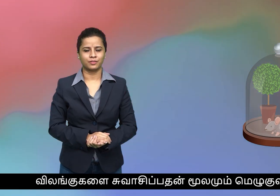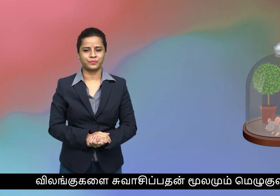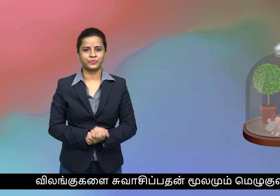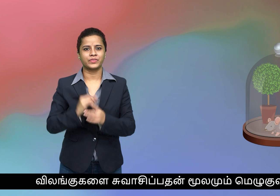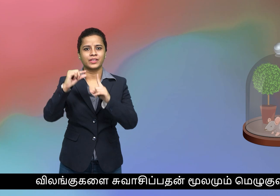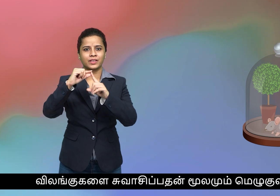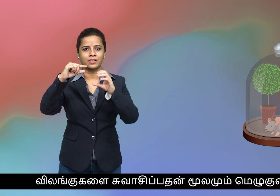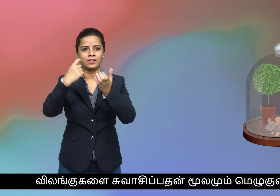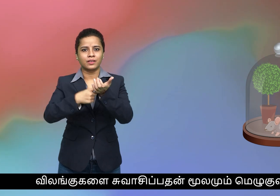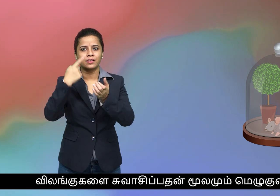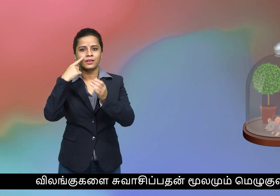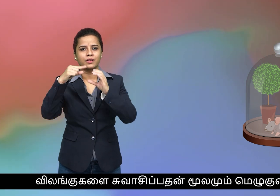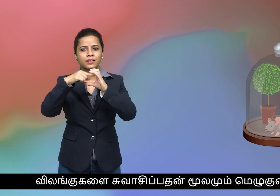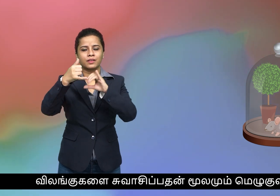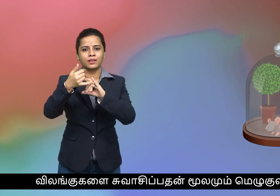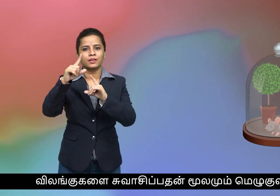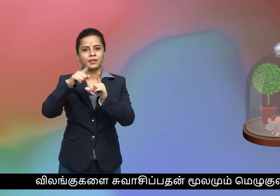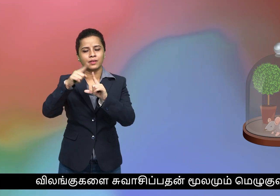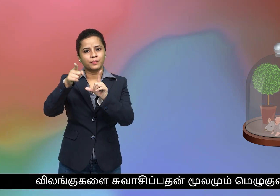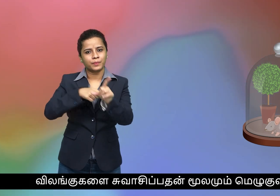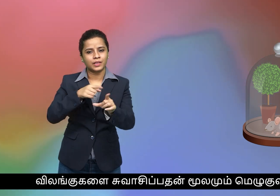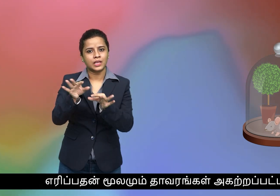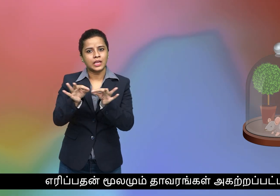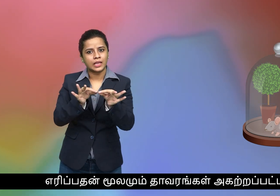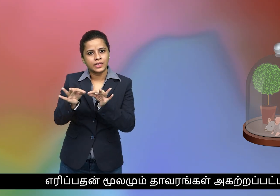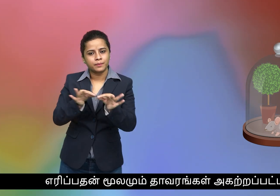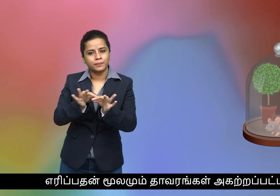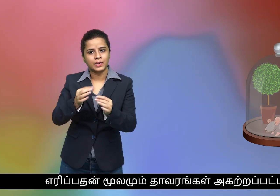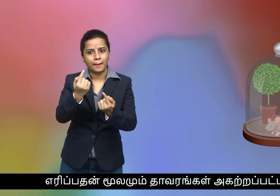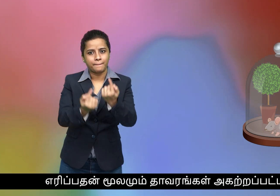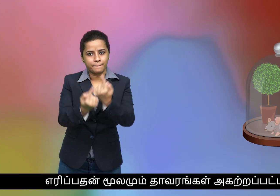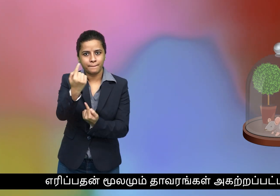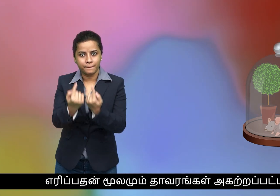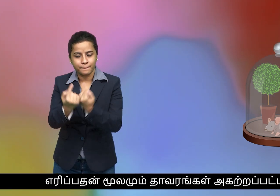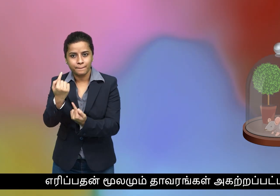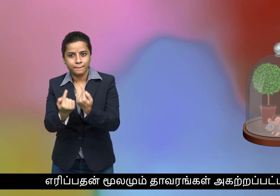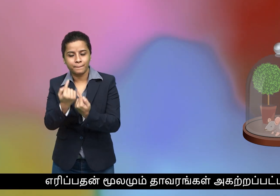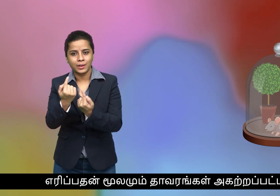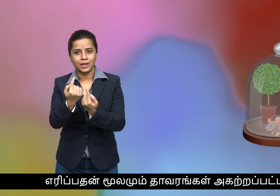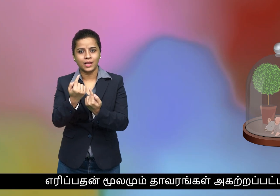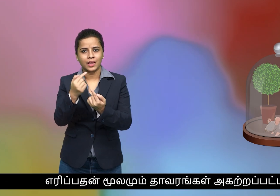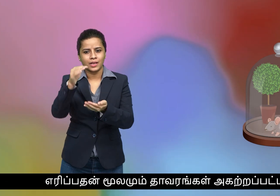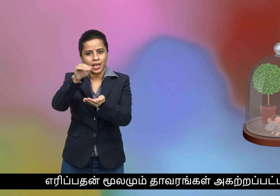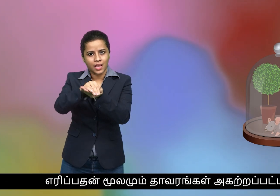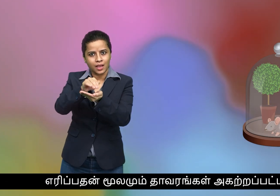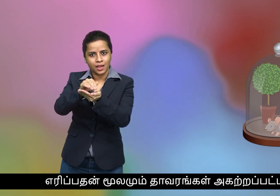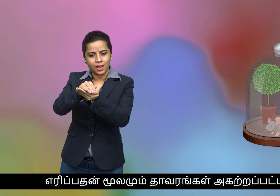விலங்குகளை சுவாசிப்பதன் மூலமும் மெழுகுவர்த்திகளை எரிப்பதன் மூலமும் தாவரங்கள் அகற்றப்பட்ட